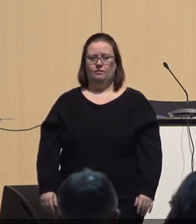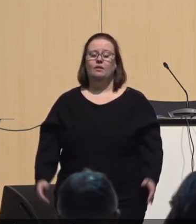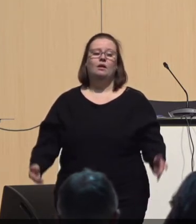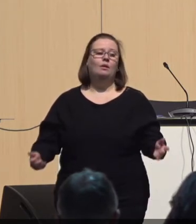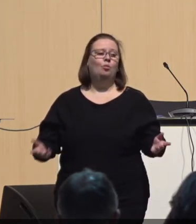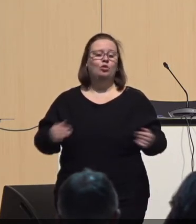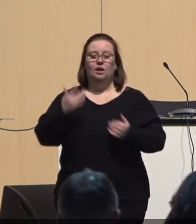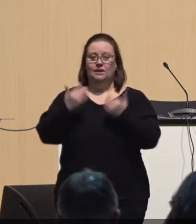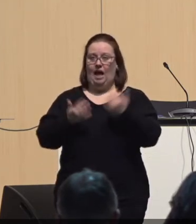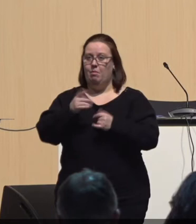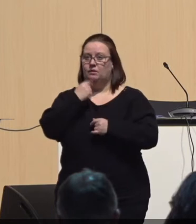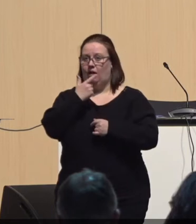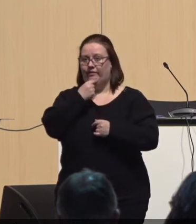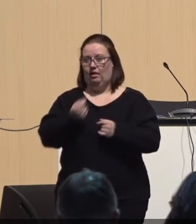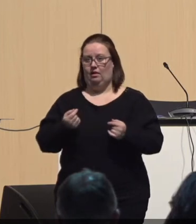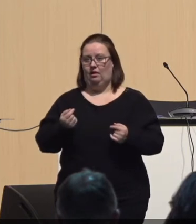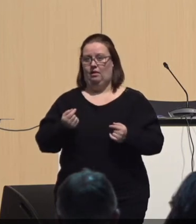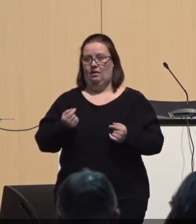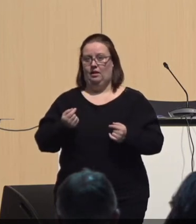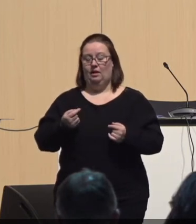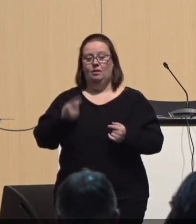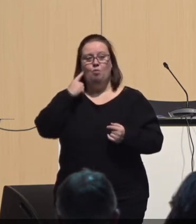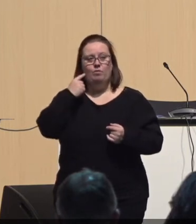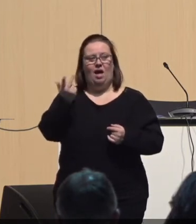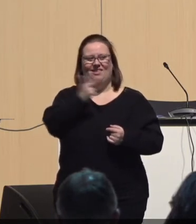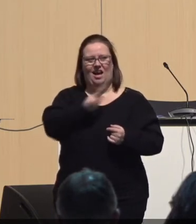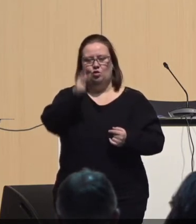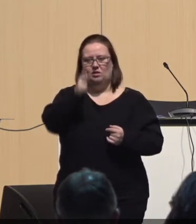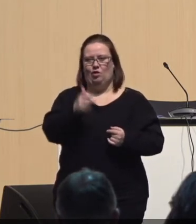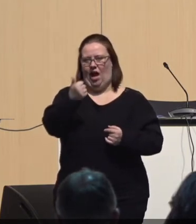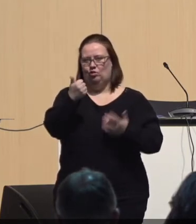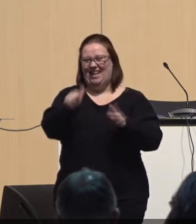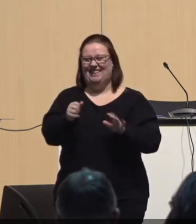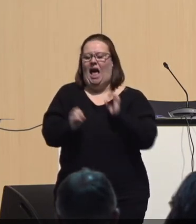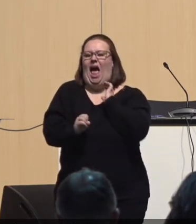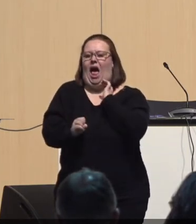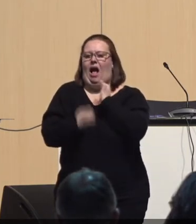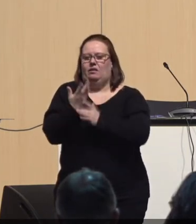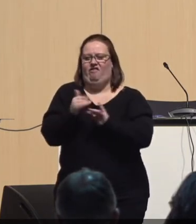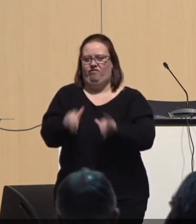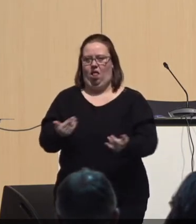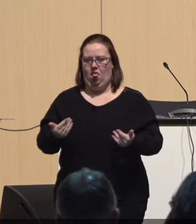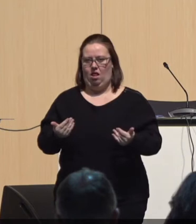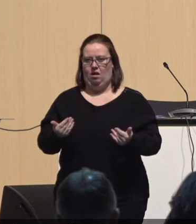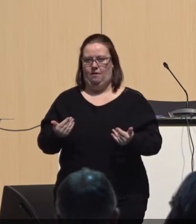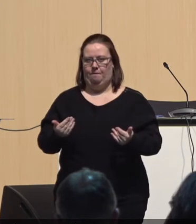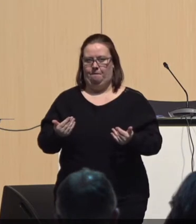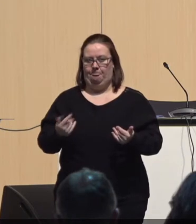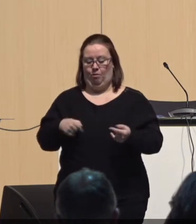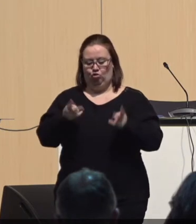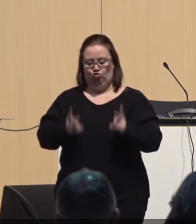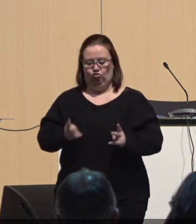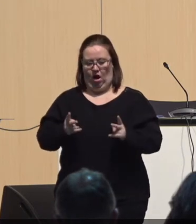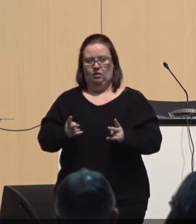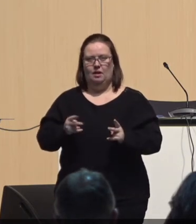Ich will die Zahlen einfach mal nennen. Wir haben 3.361 aktive Fälle. Das ist die Größe der Stadt